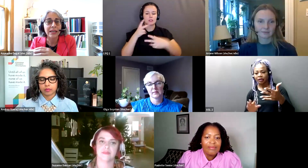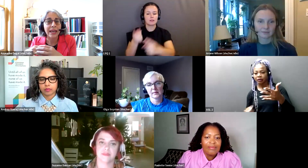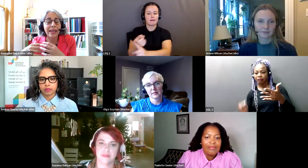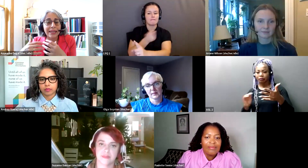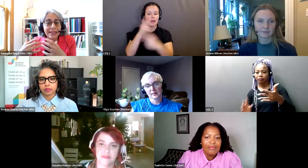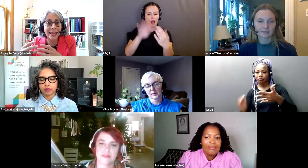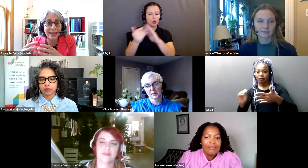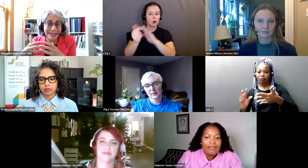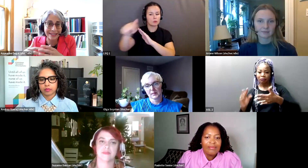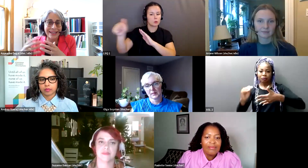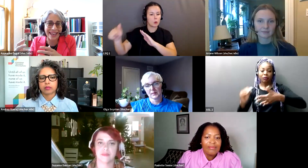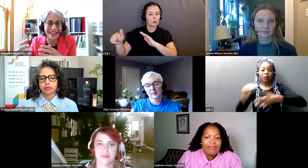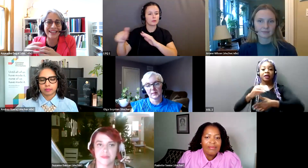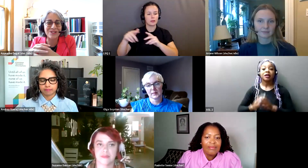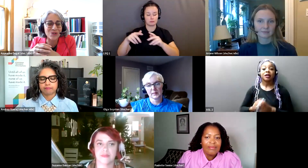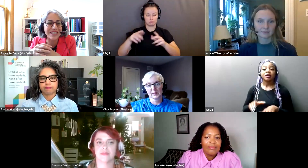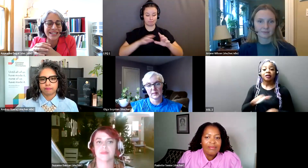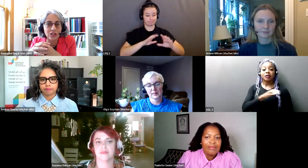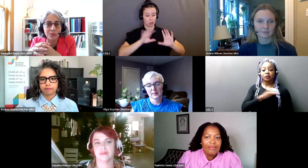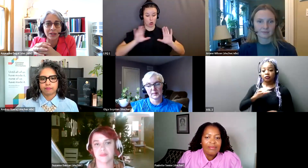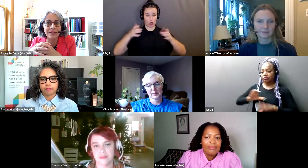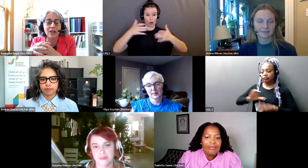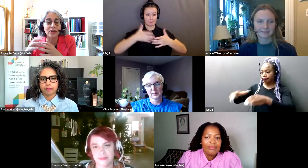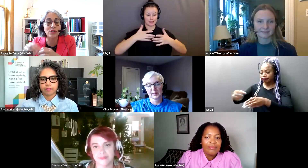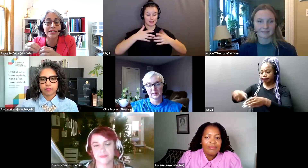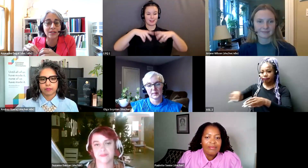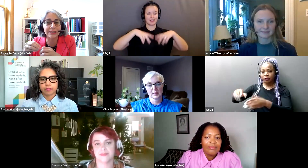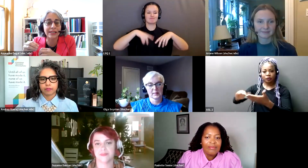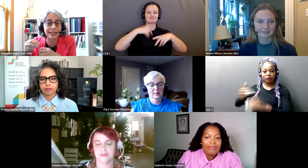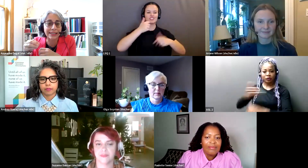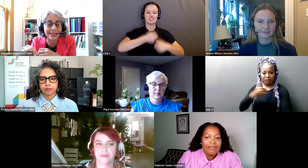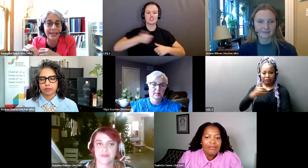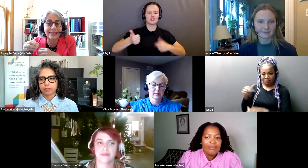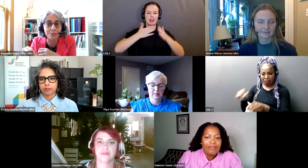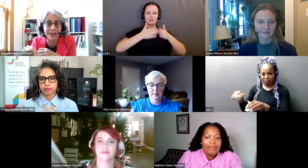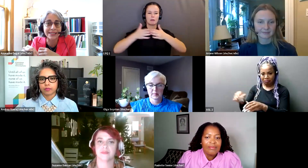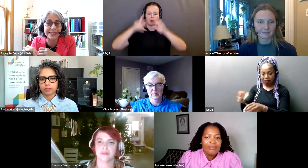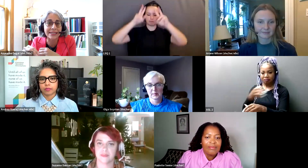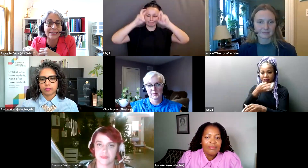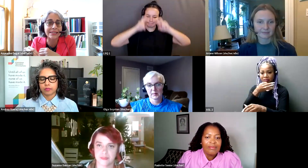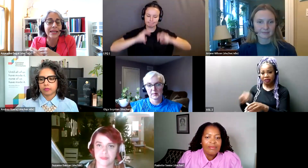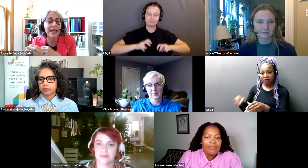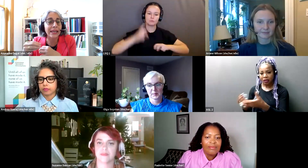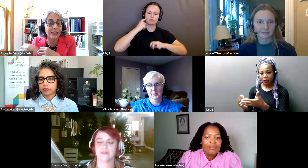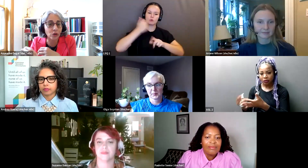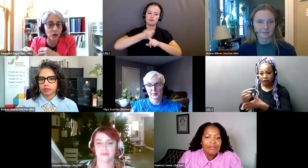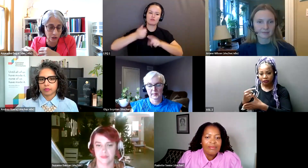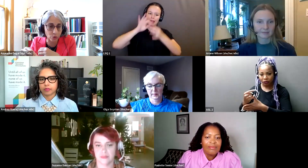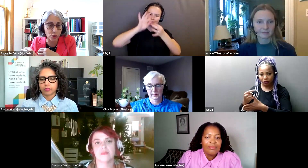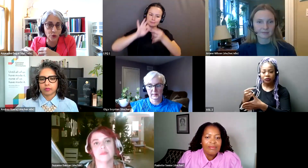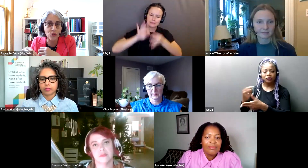communautés. Ils et elles étudient les demandes en utilisant des critères très précis